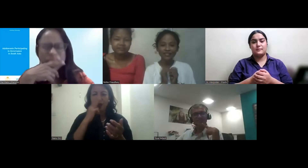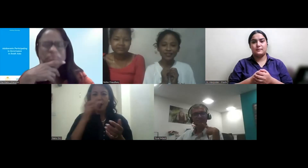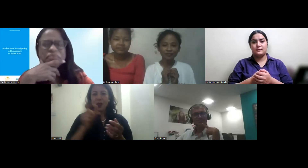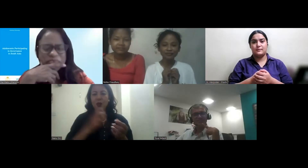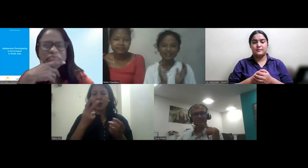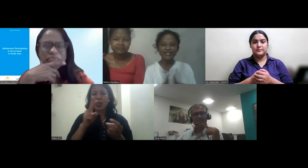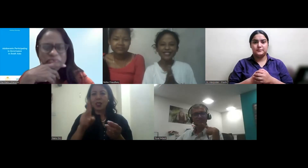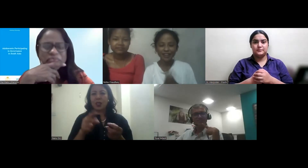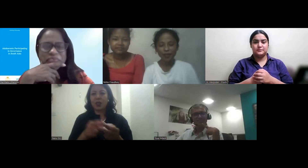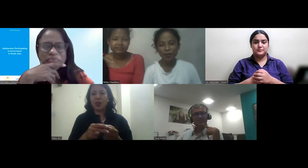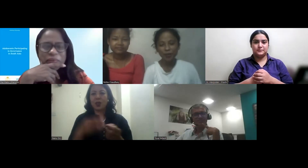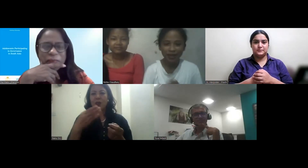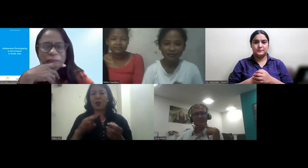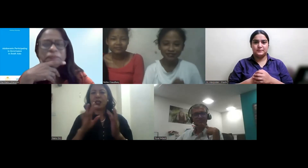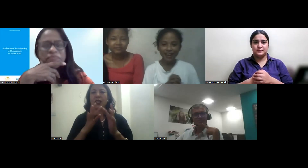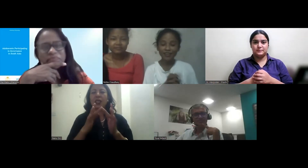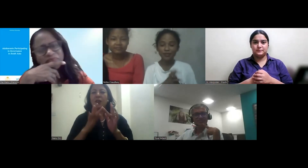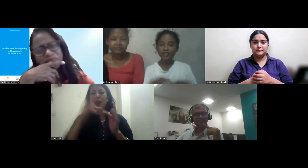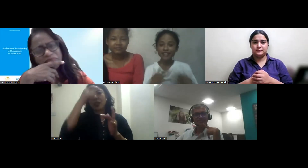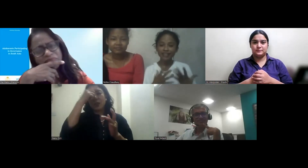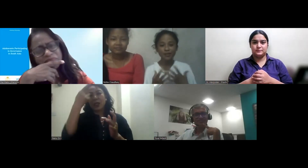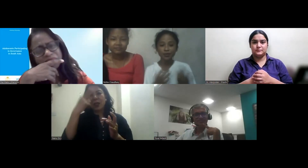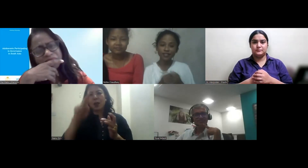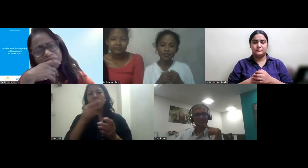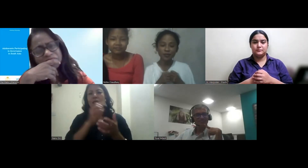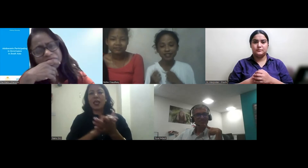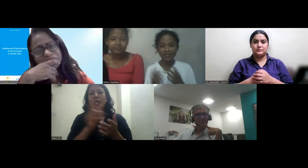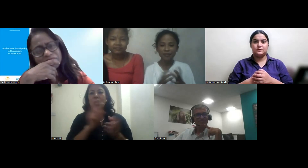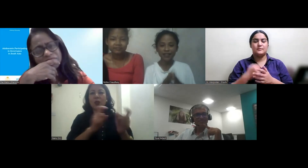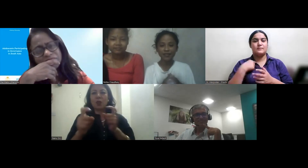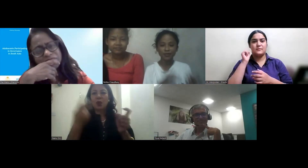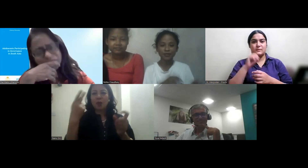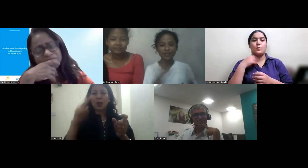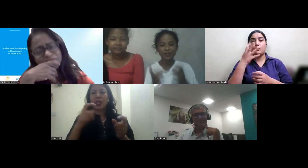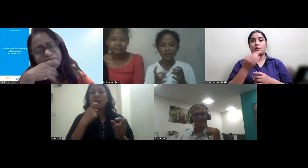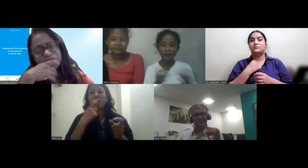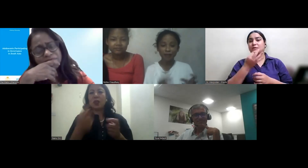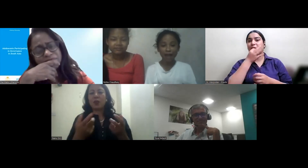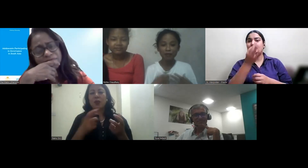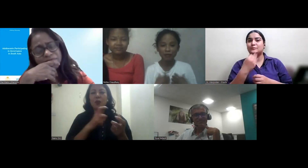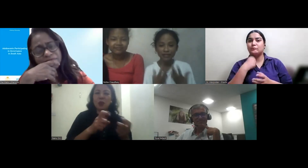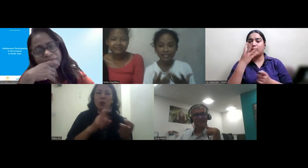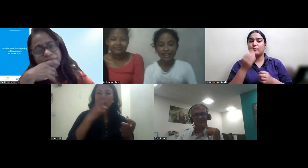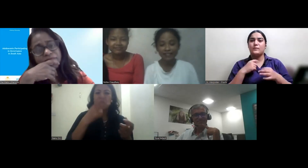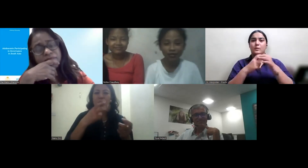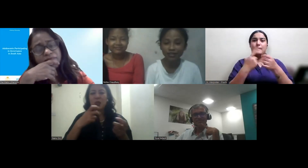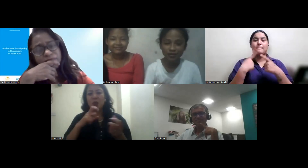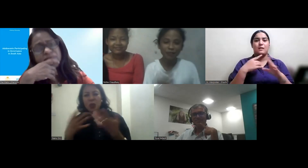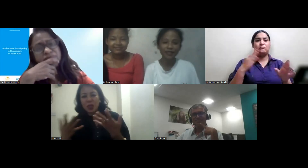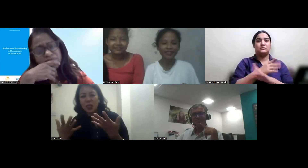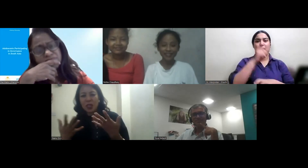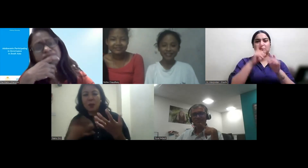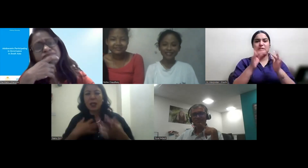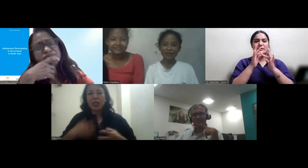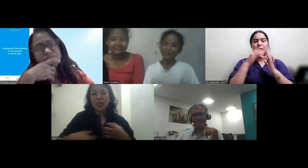त्यो हुन्छ नि त नेटवर्क प्रब्लम अनि कुनै साथीले सोधिसक्नु भछ के भनेर सोधौं कि नसोधौं तै पनि आफ्नो मनमा जिज्ञासा आएको त सोध्नै